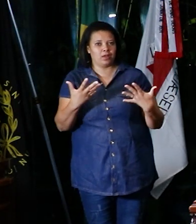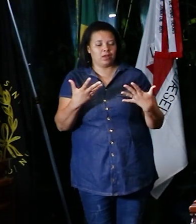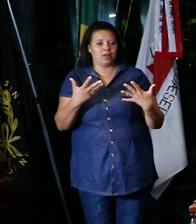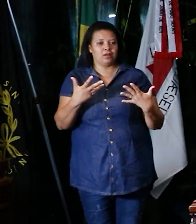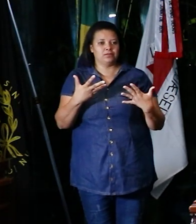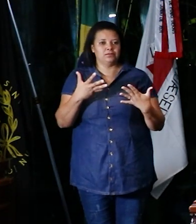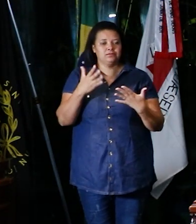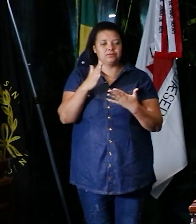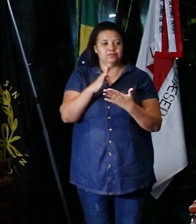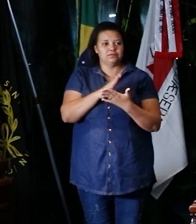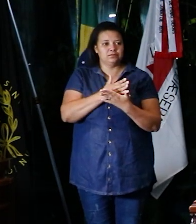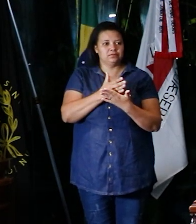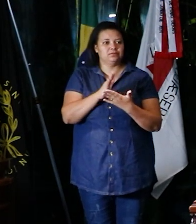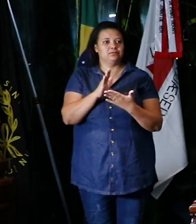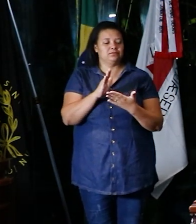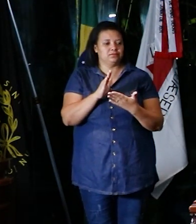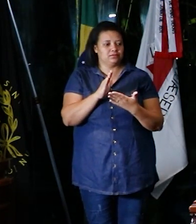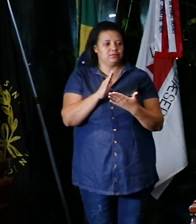elemento